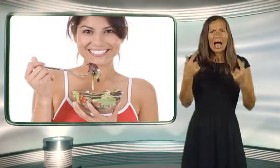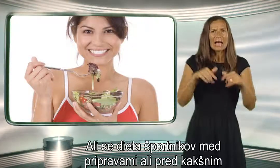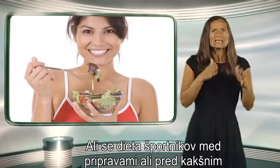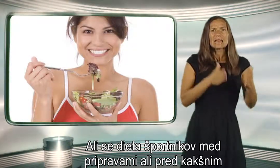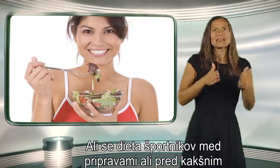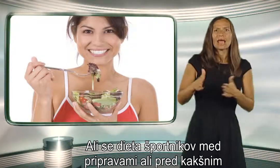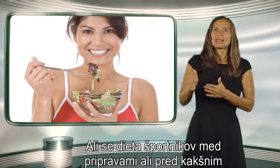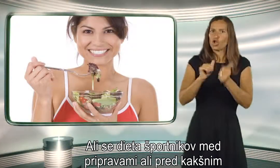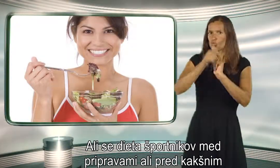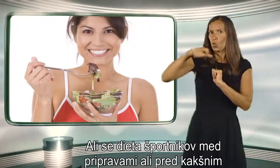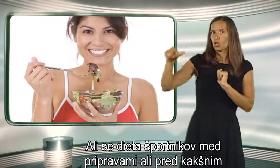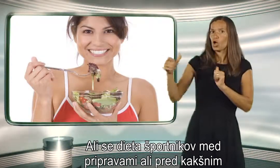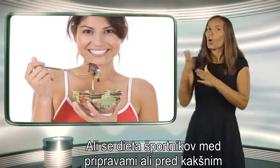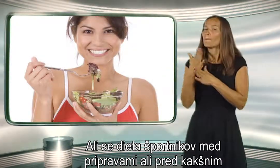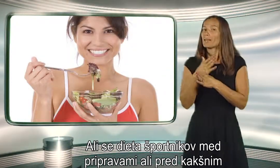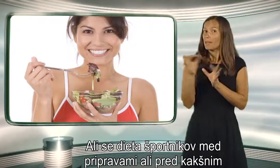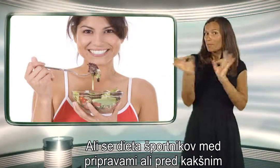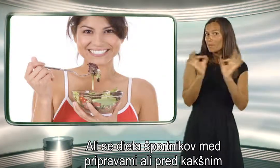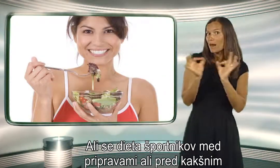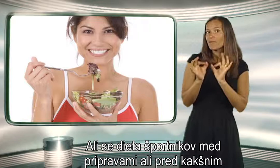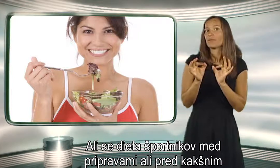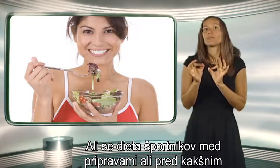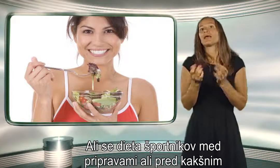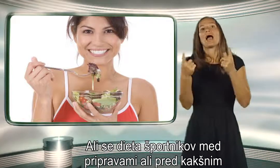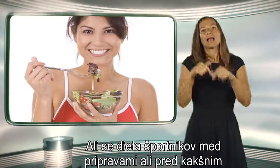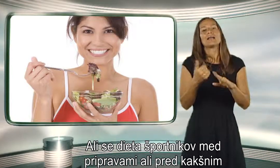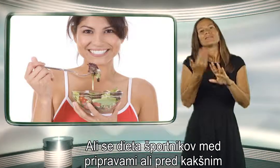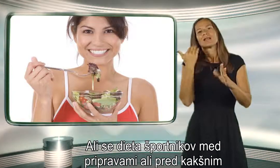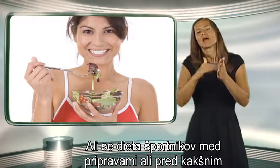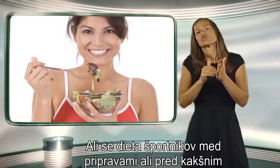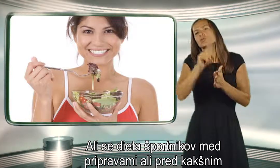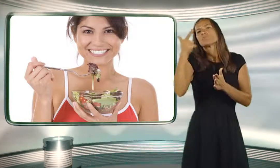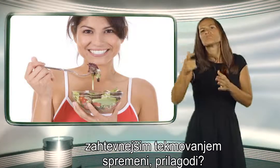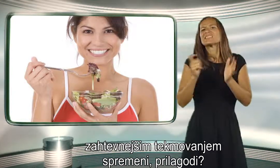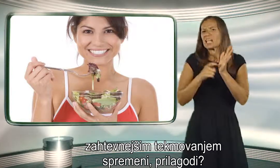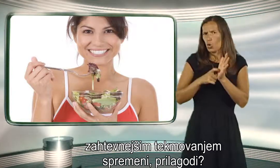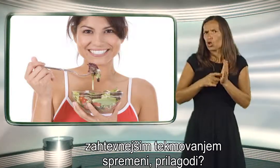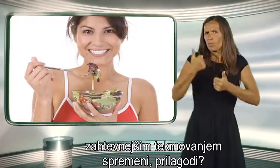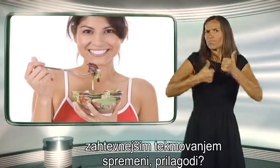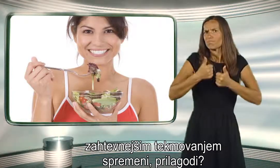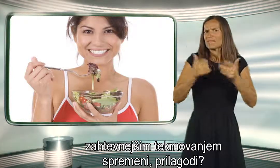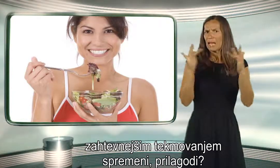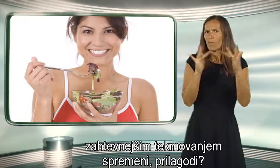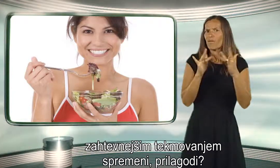Ali se dieta športnikov med pripravami ali pred kakšnim zahtevnejšim tekmovanjem spremeni, prilagodi?